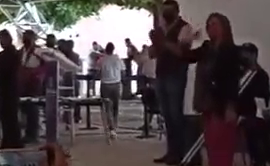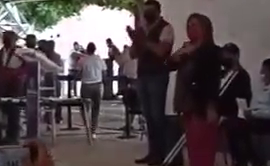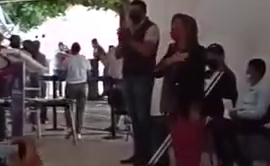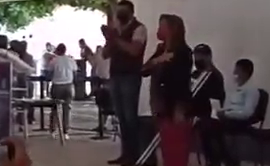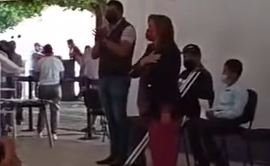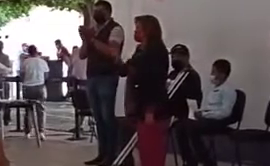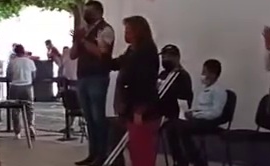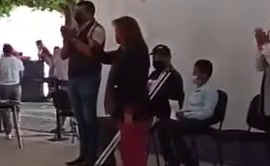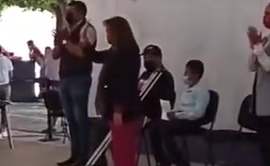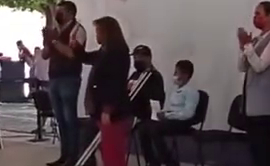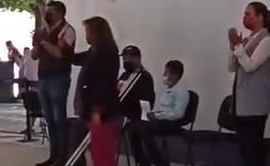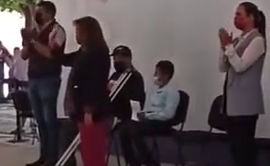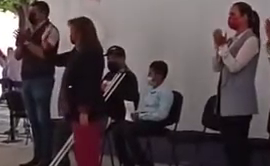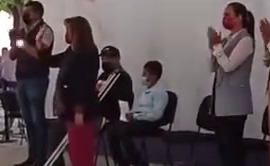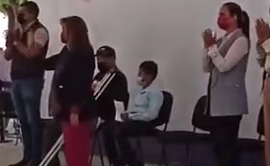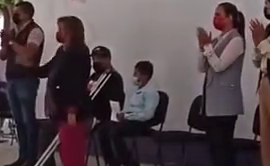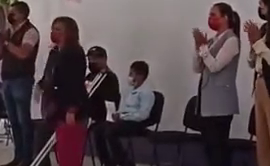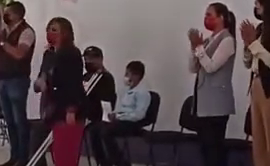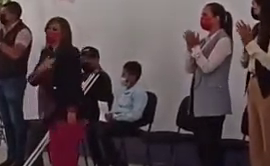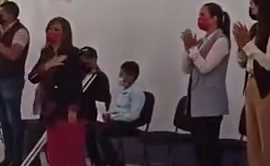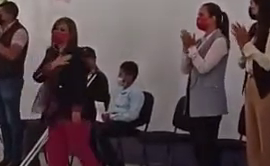Cisneros.